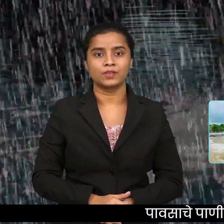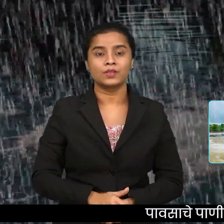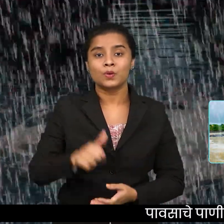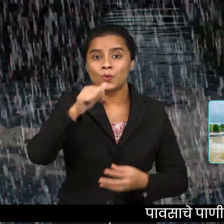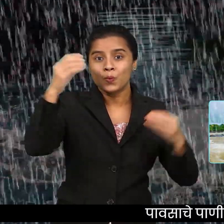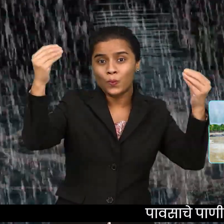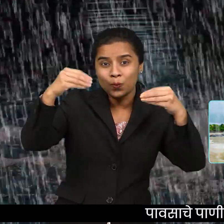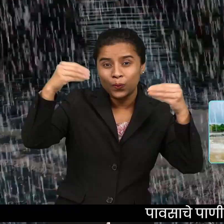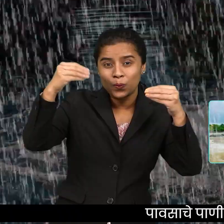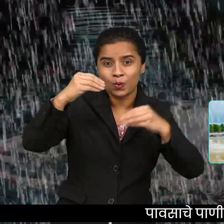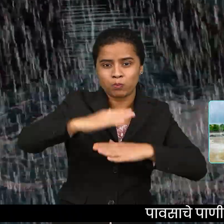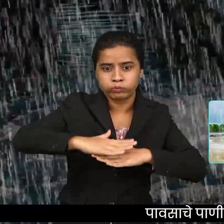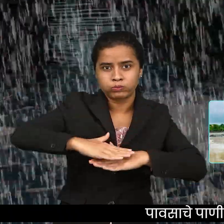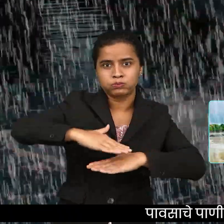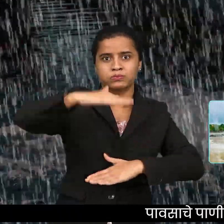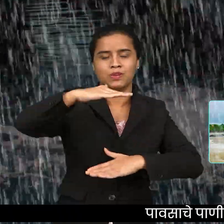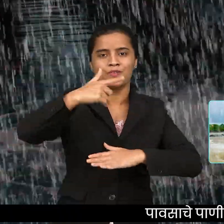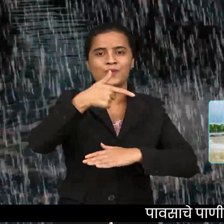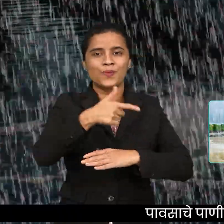पावसाचे पाणी या जलसाठ्यांमध्ये भरते.